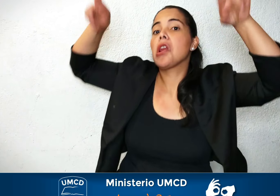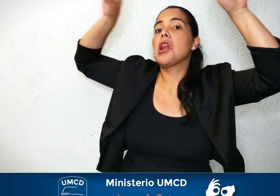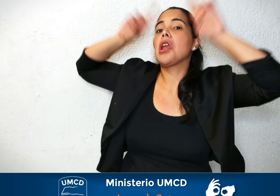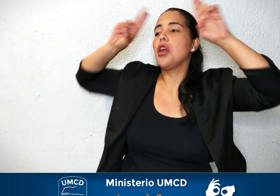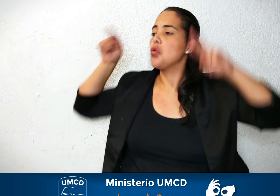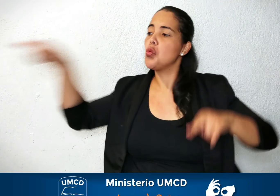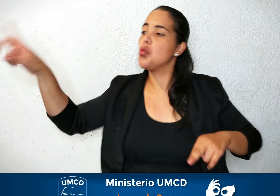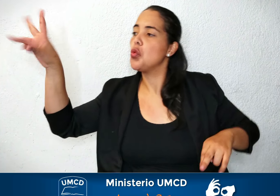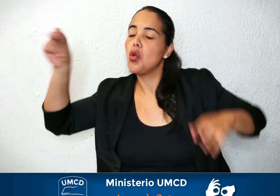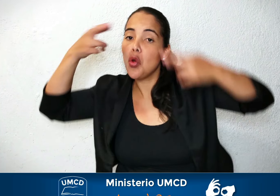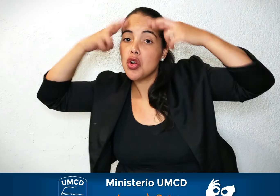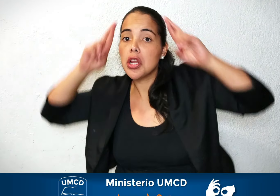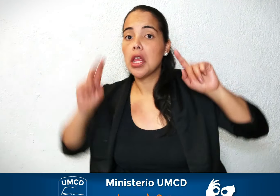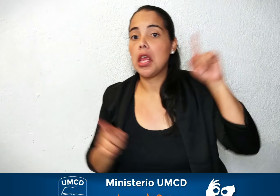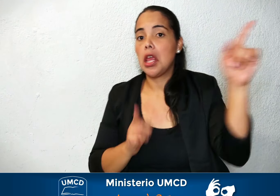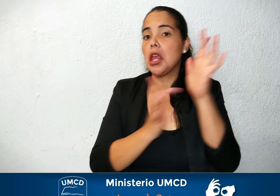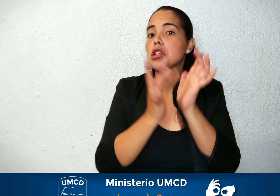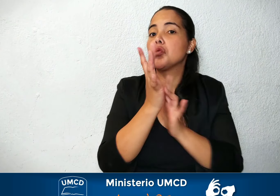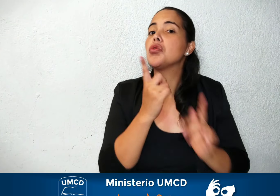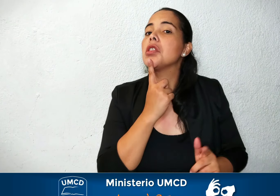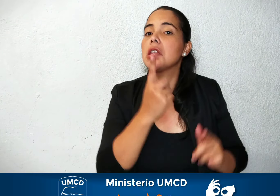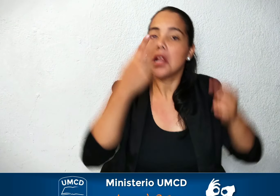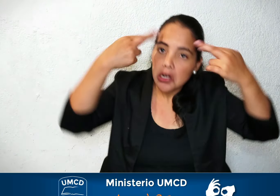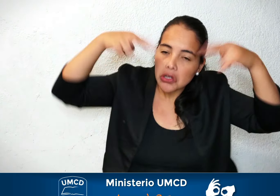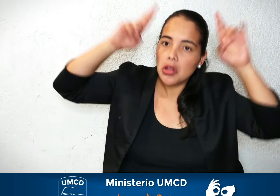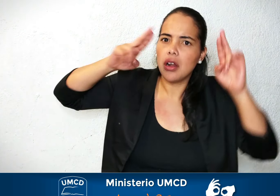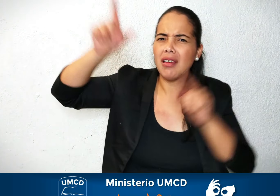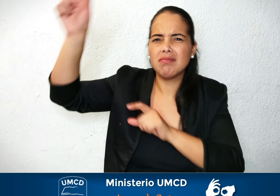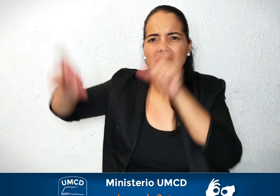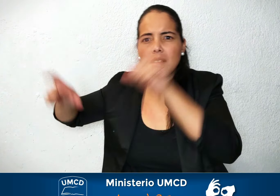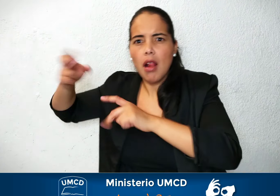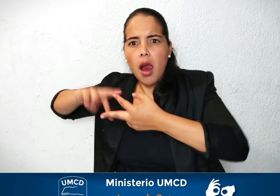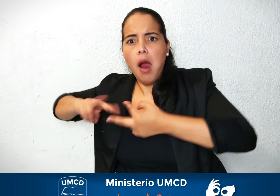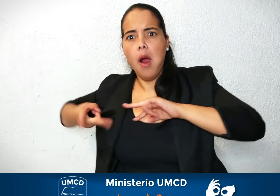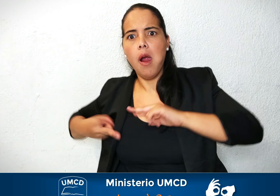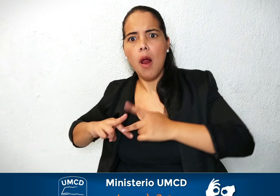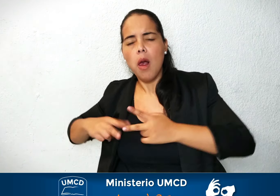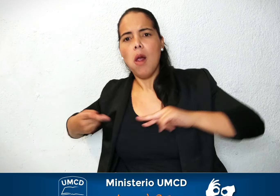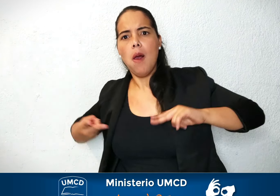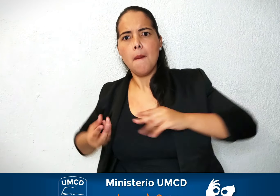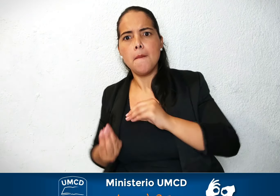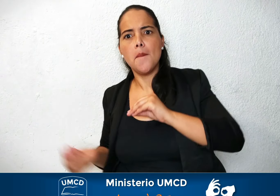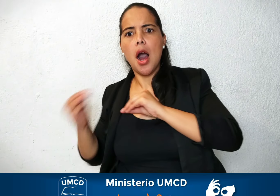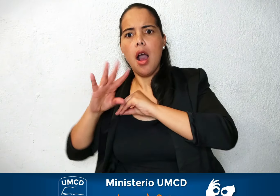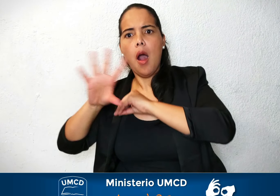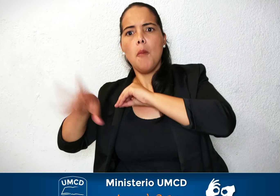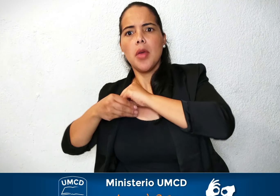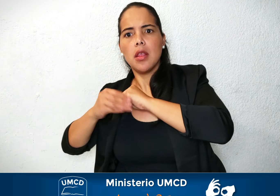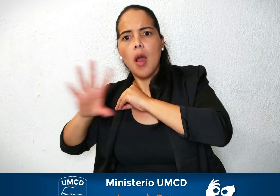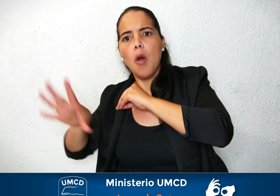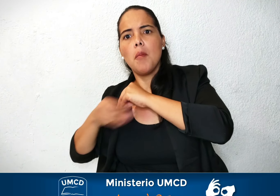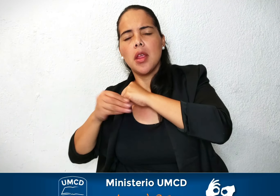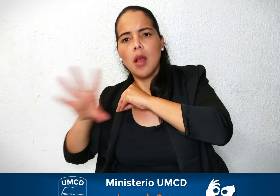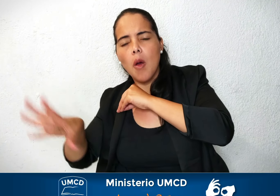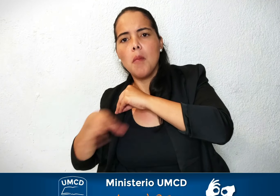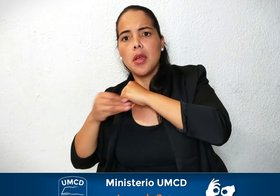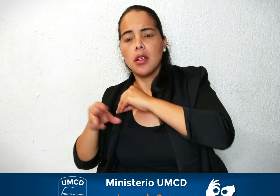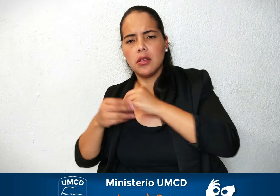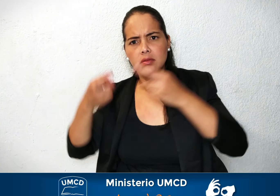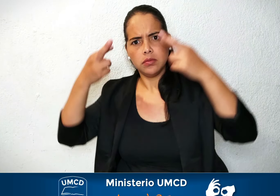queriendo levantar al pueblo en una rebelión. Y sí, Jesús es el rey, pero él no había venido en este